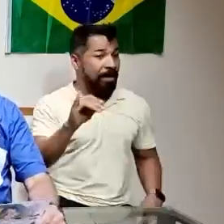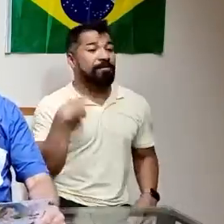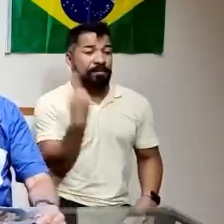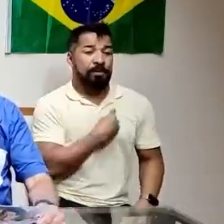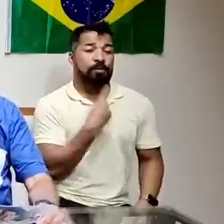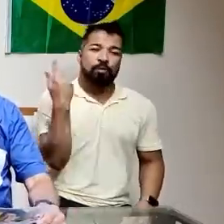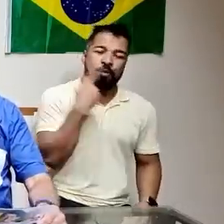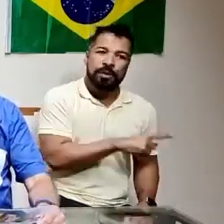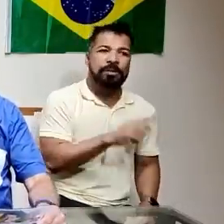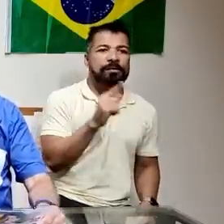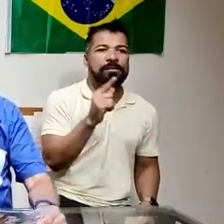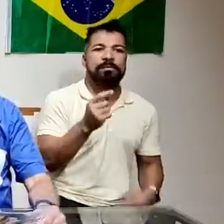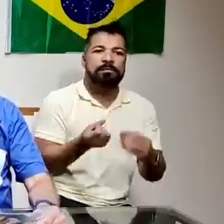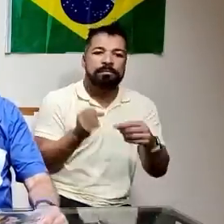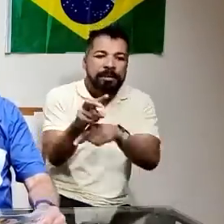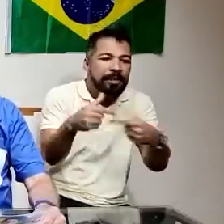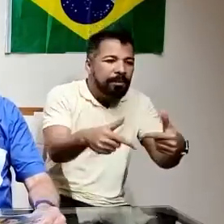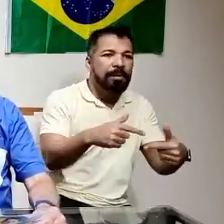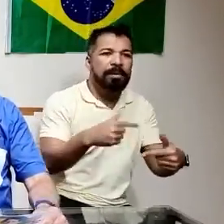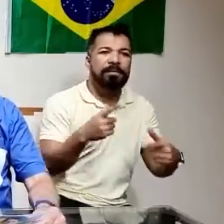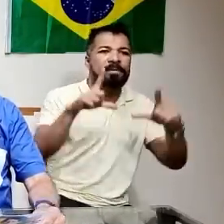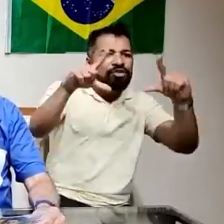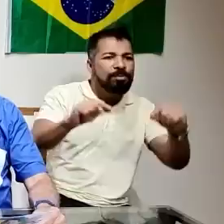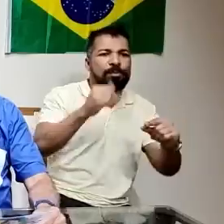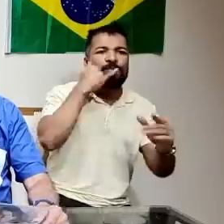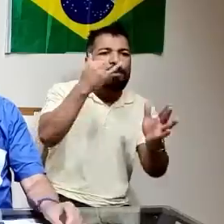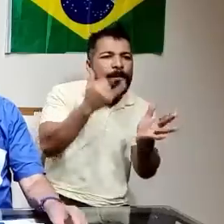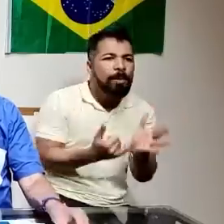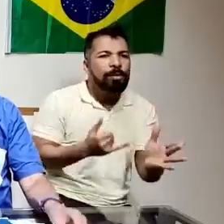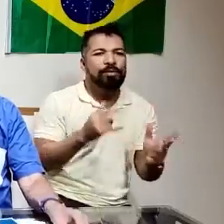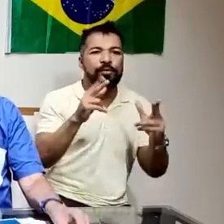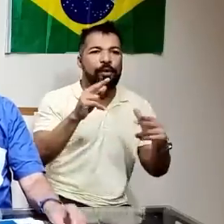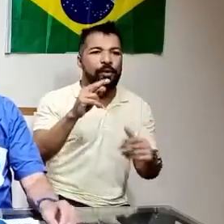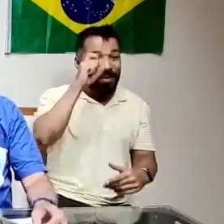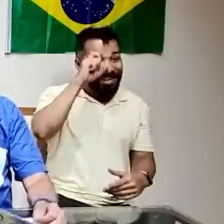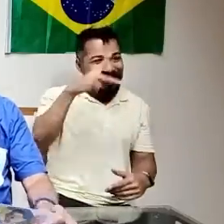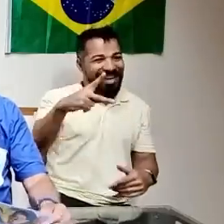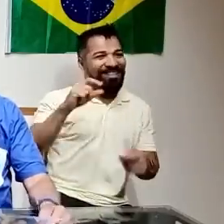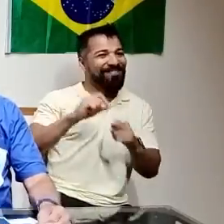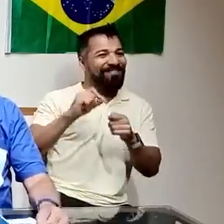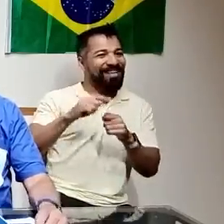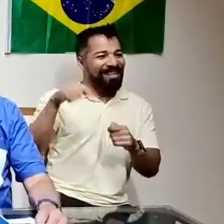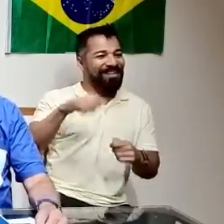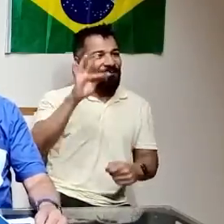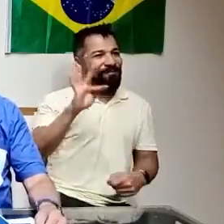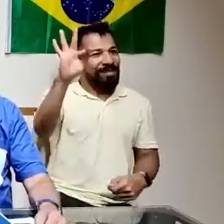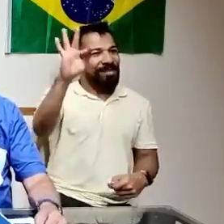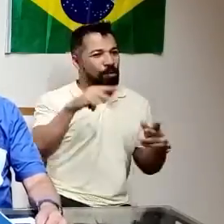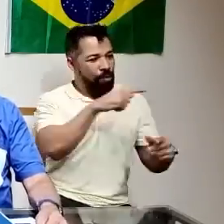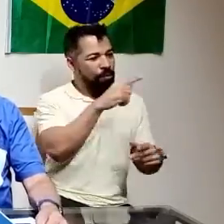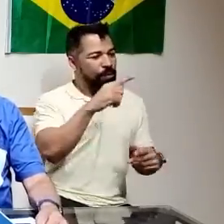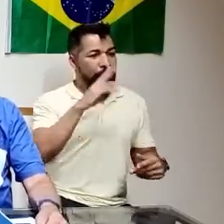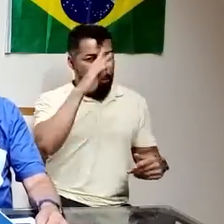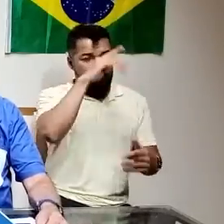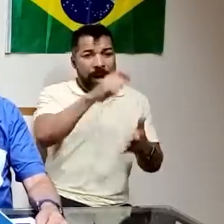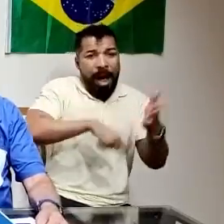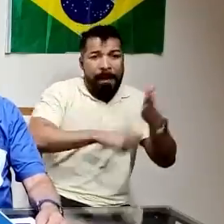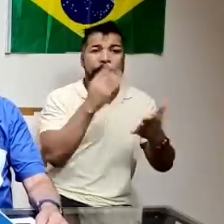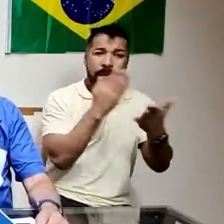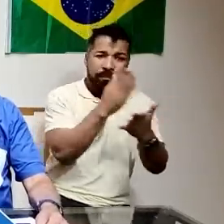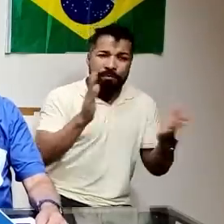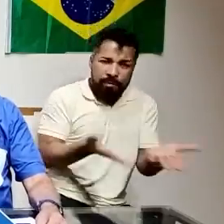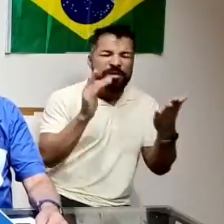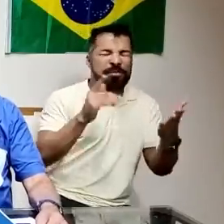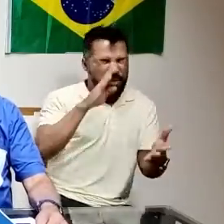vai conseguir gerar emprego, nós vamos diminuir os impostos lá, como o Guedes fez aqui no federal, como o senhor aprovou, incentivou. O senhor comprou